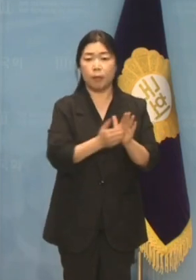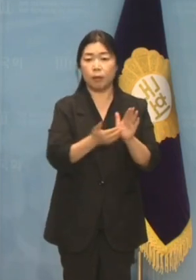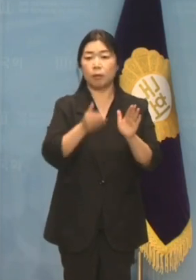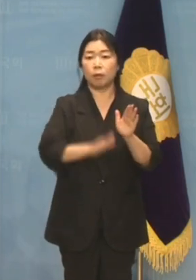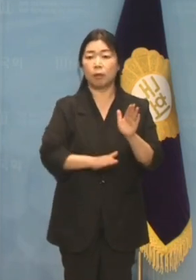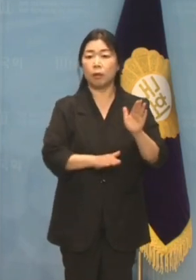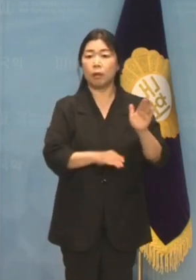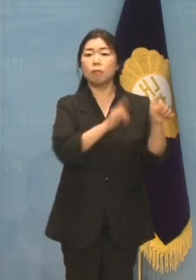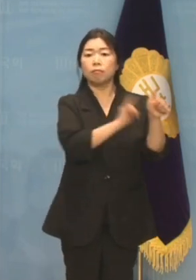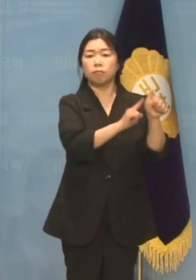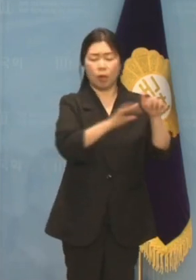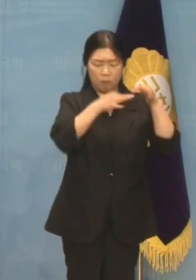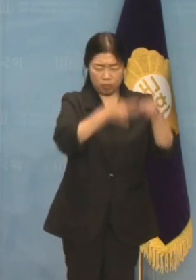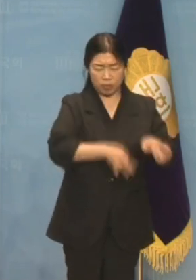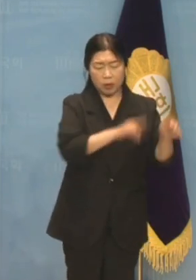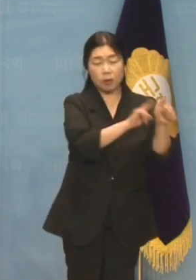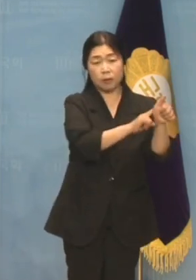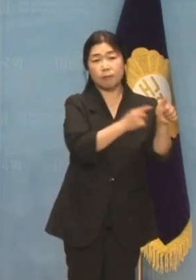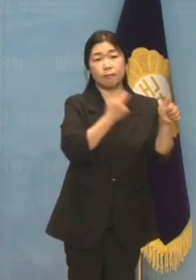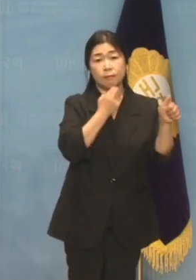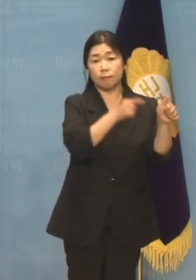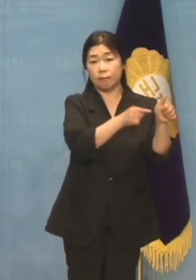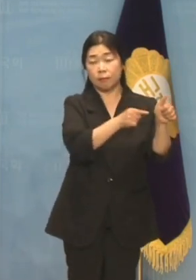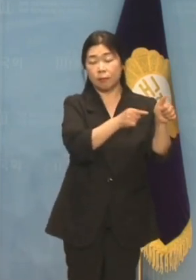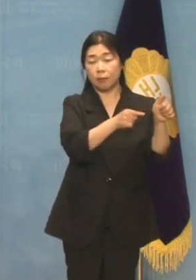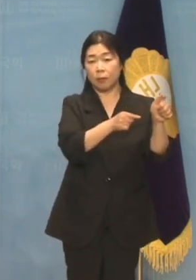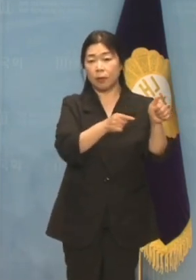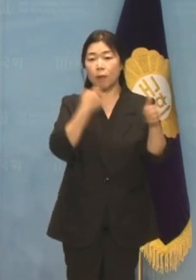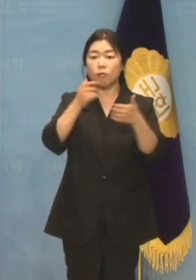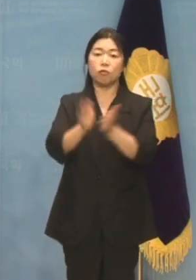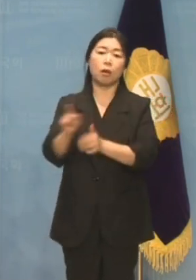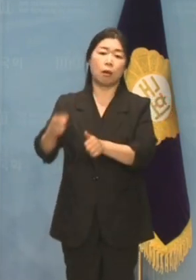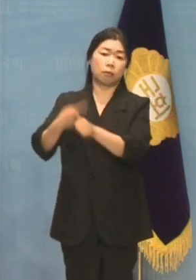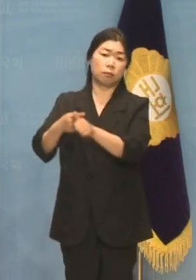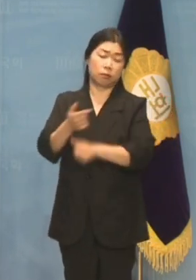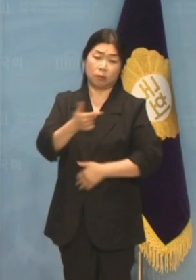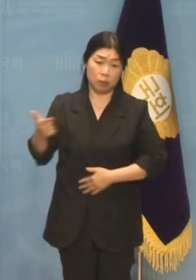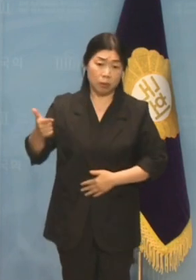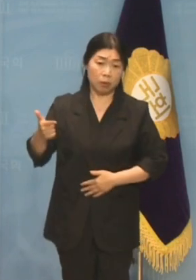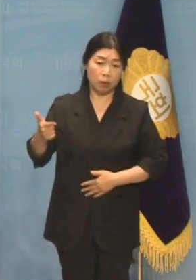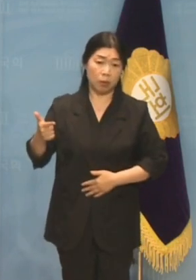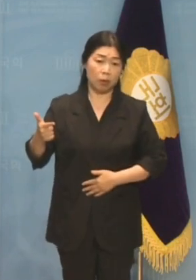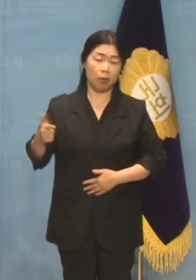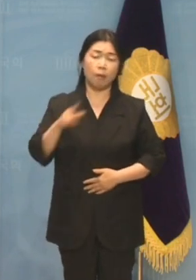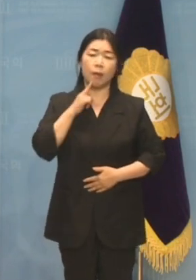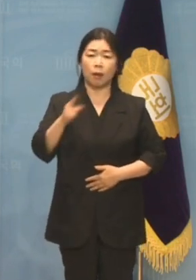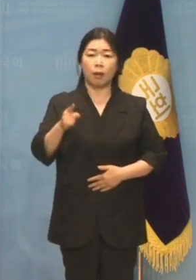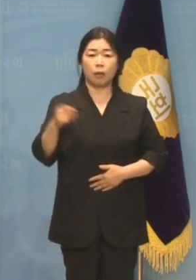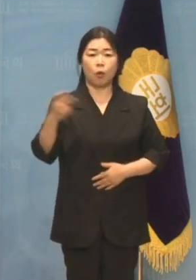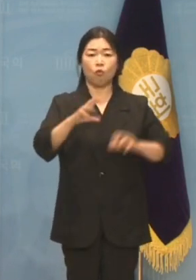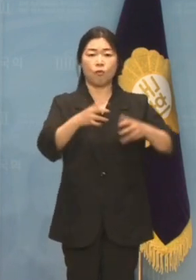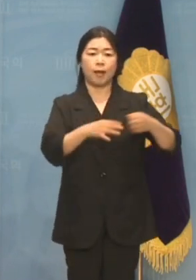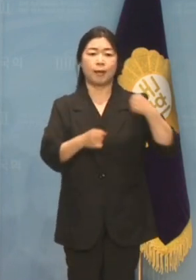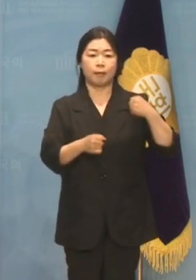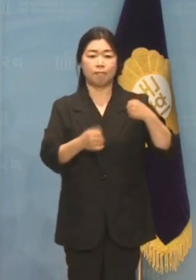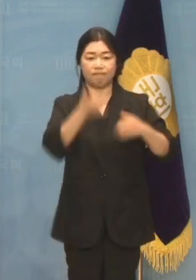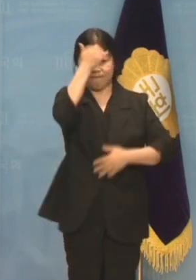당의 도덕성을 비판하며 국민의힘이 우리 당에 비해 도덕적으로 더 뛰어나고 우월하다고 주장할 자격이 있는지